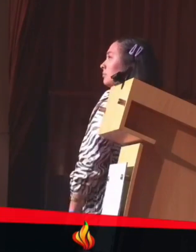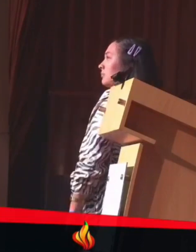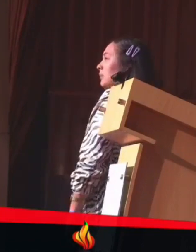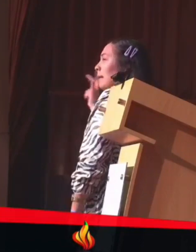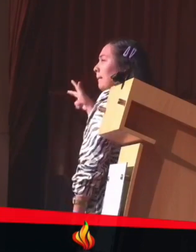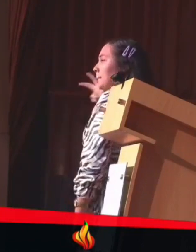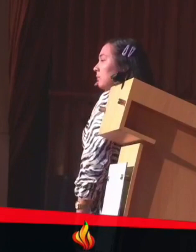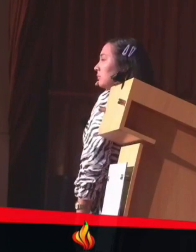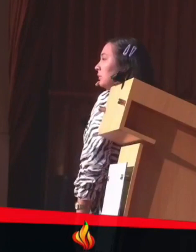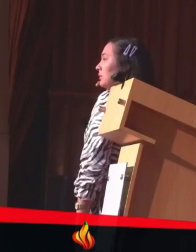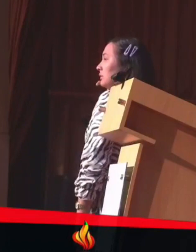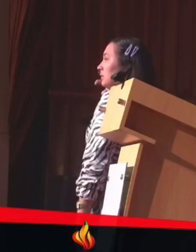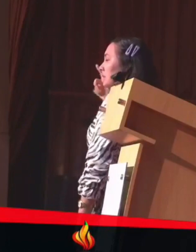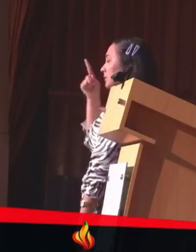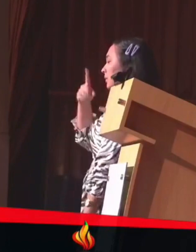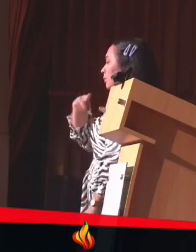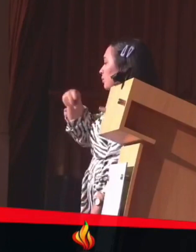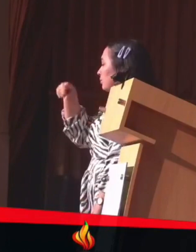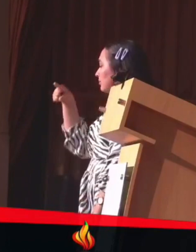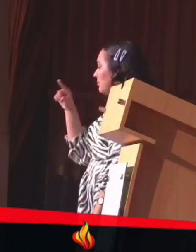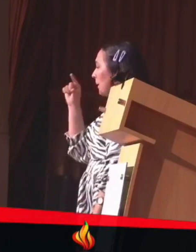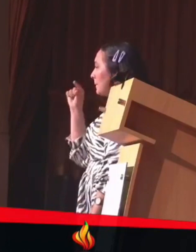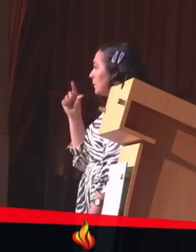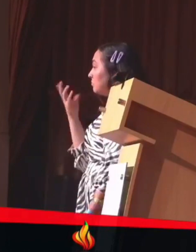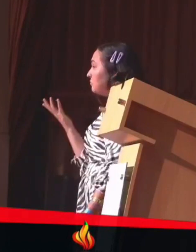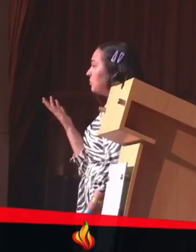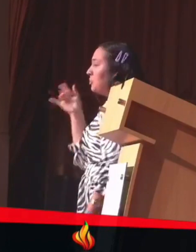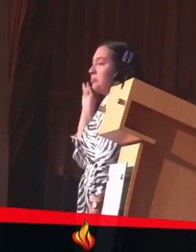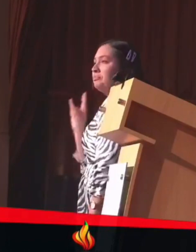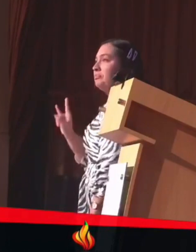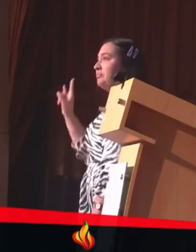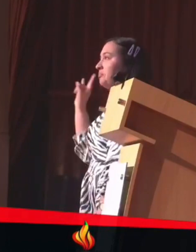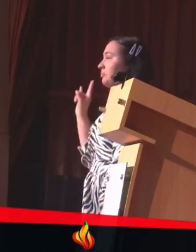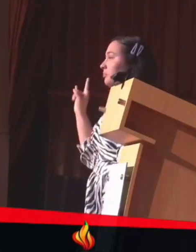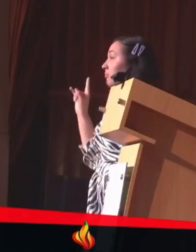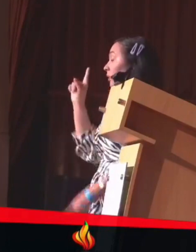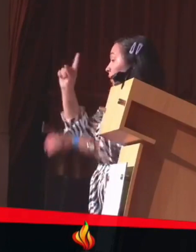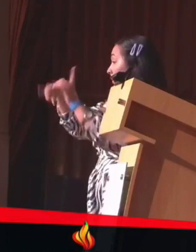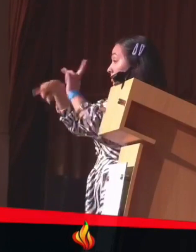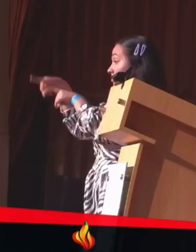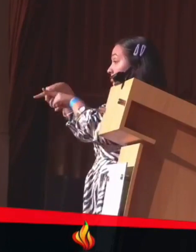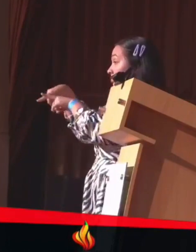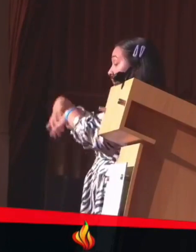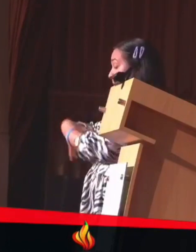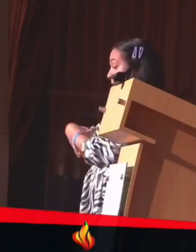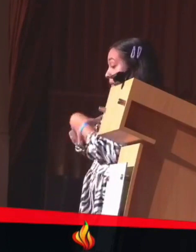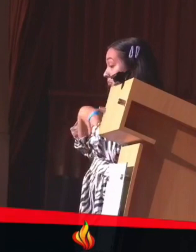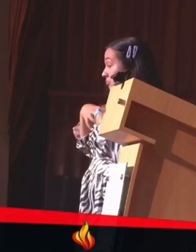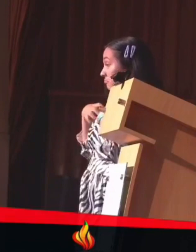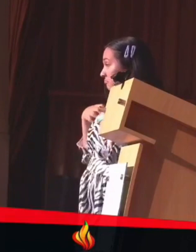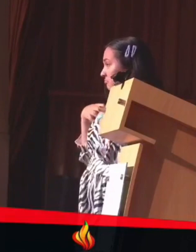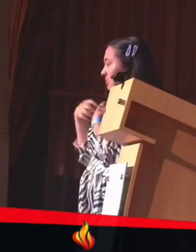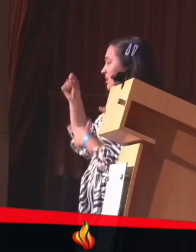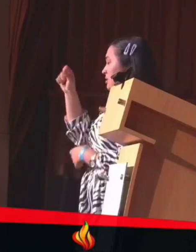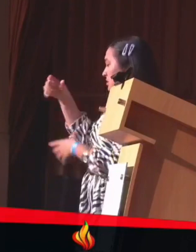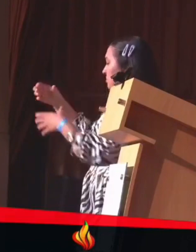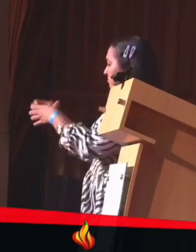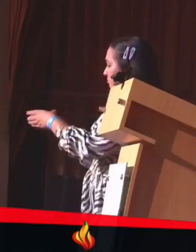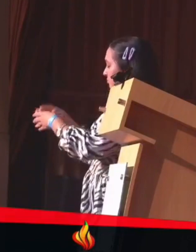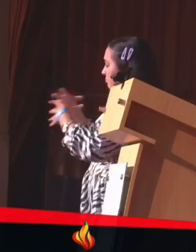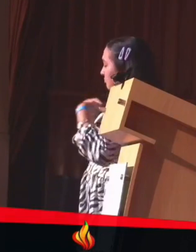baja frecuencia. Algunos animales sí captan ese sonido profundo o